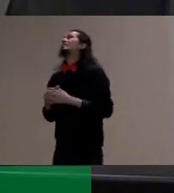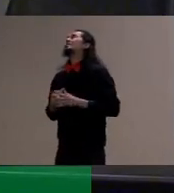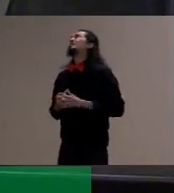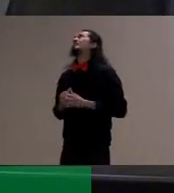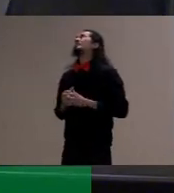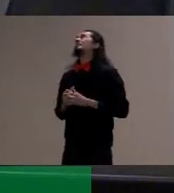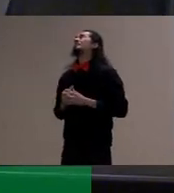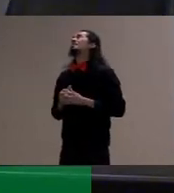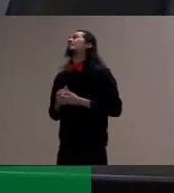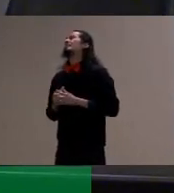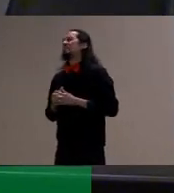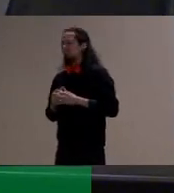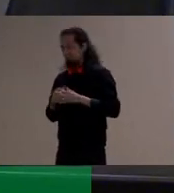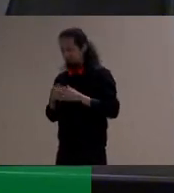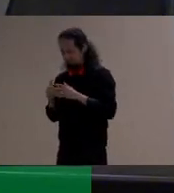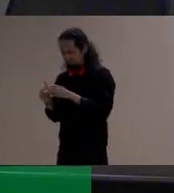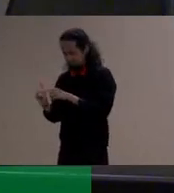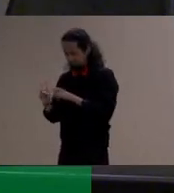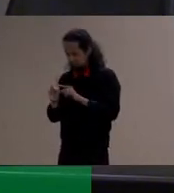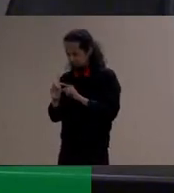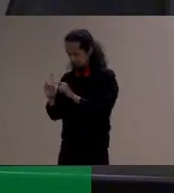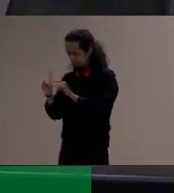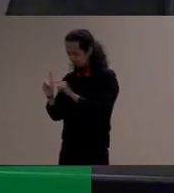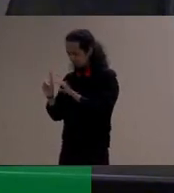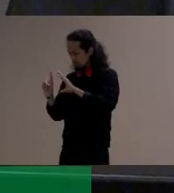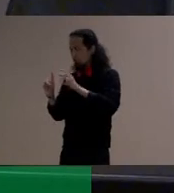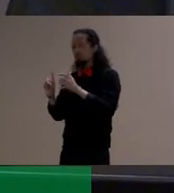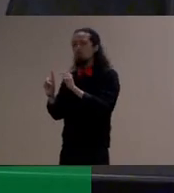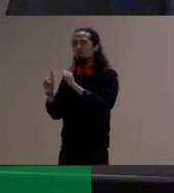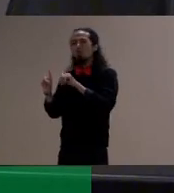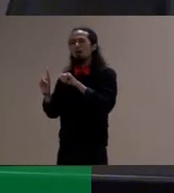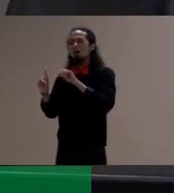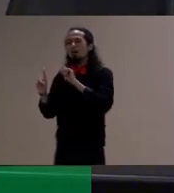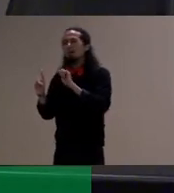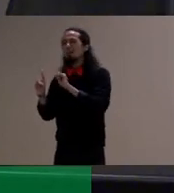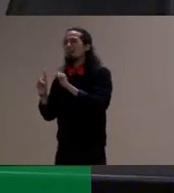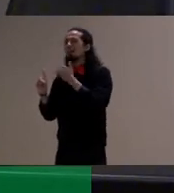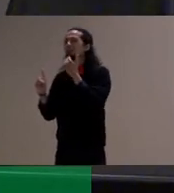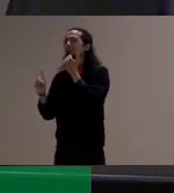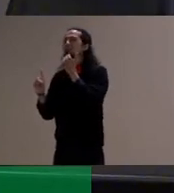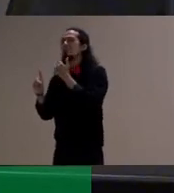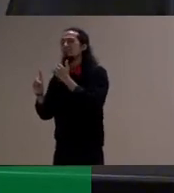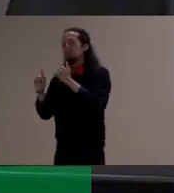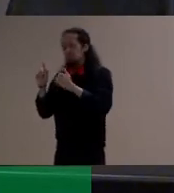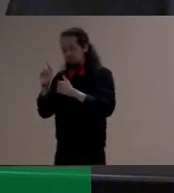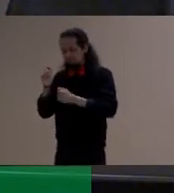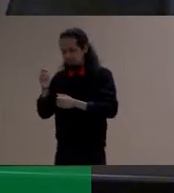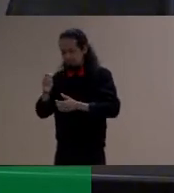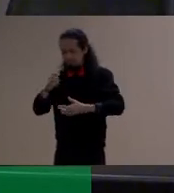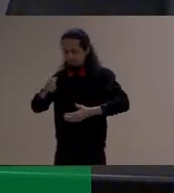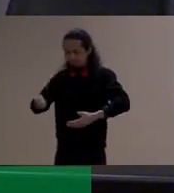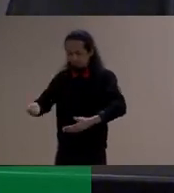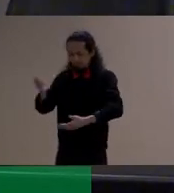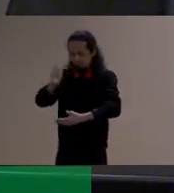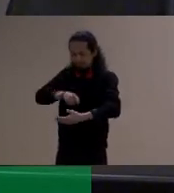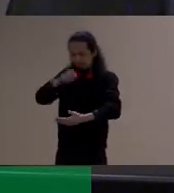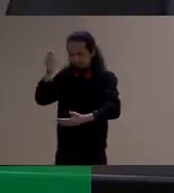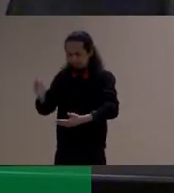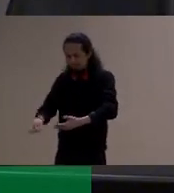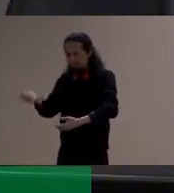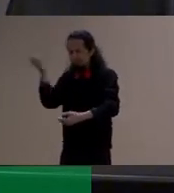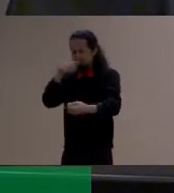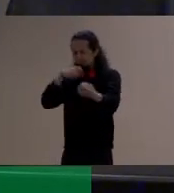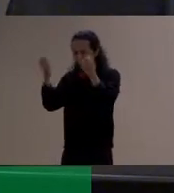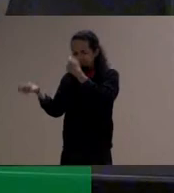Oi Joana receitou banho de arruda e Sá